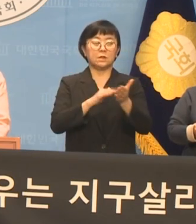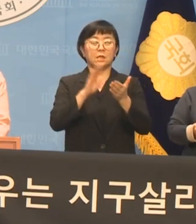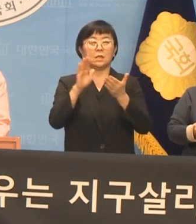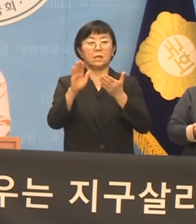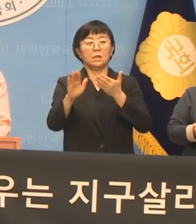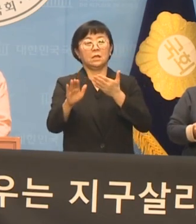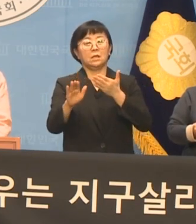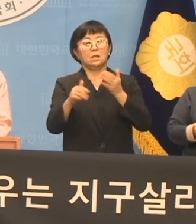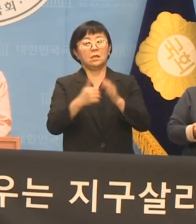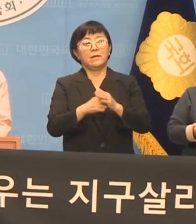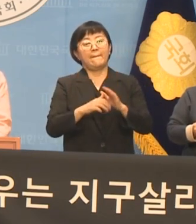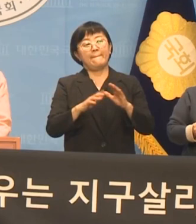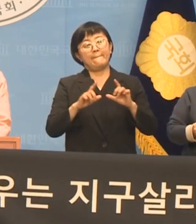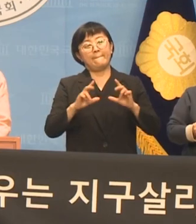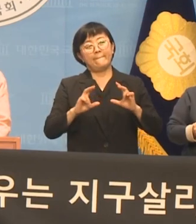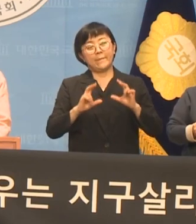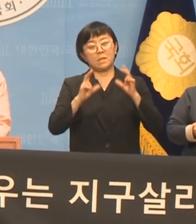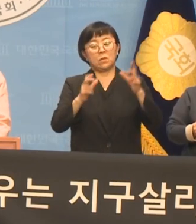망하면